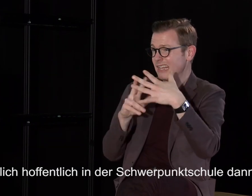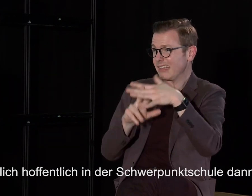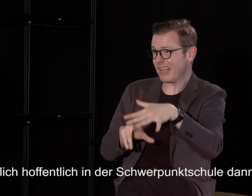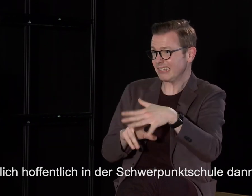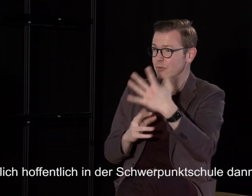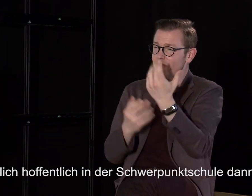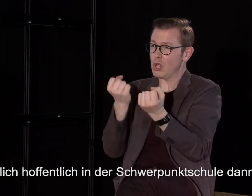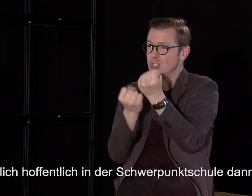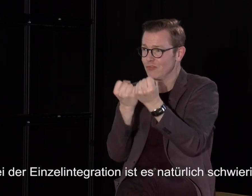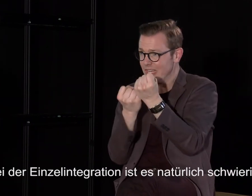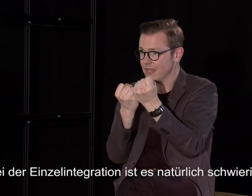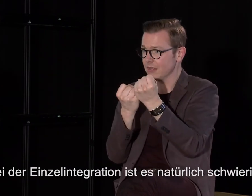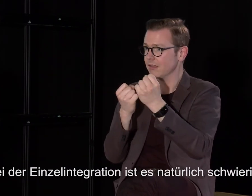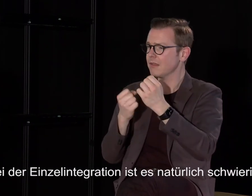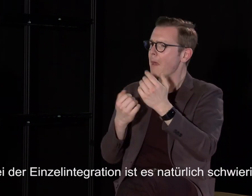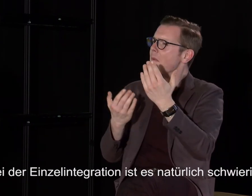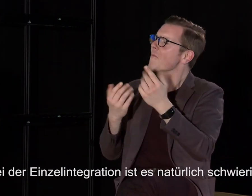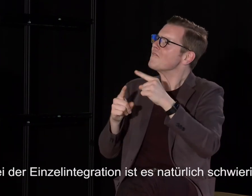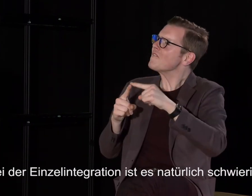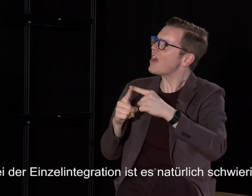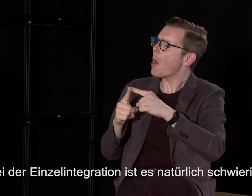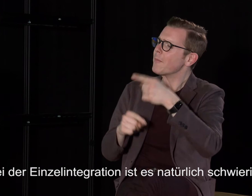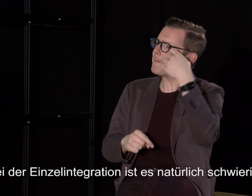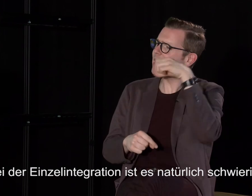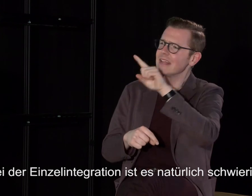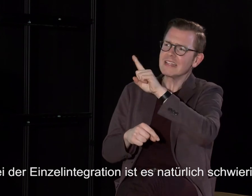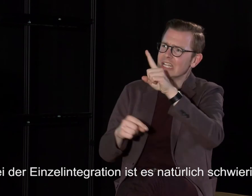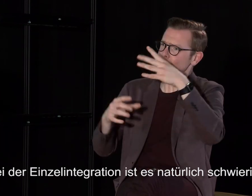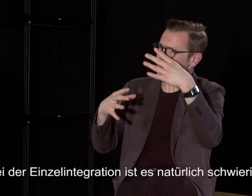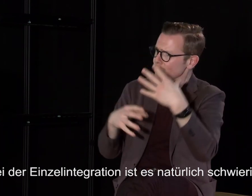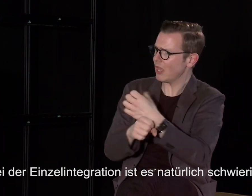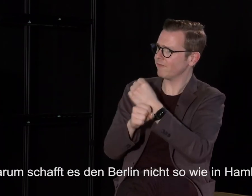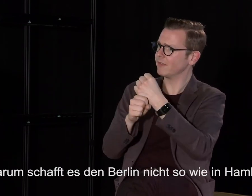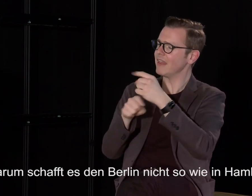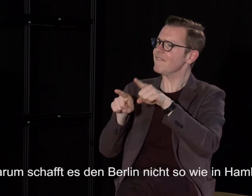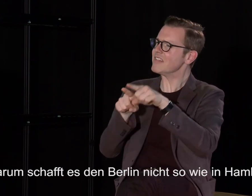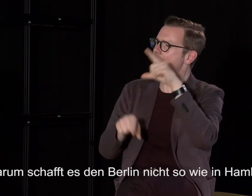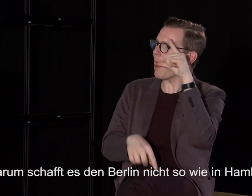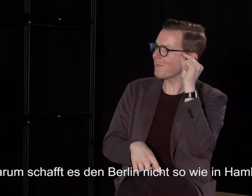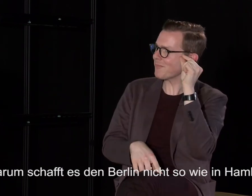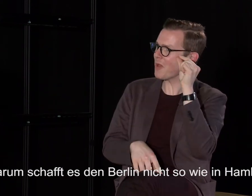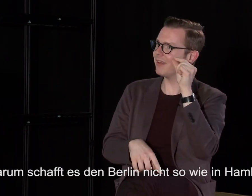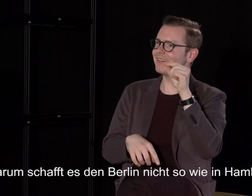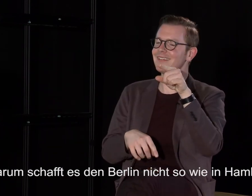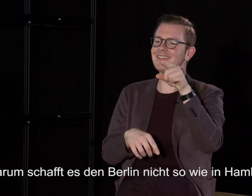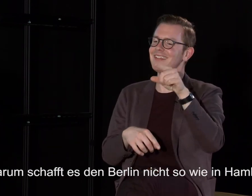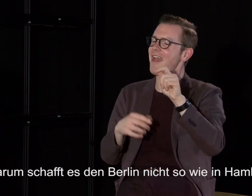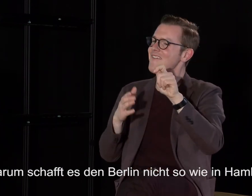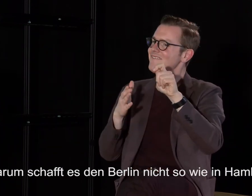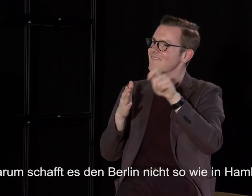auch. Bei der Einzelintegration ist es natürlich schwieriger. Aber warum schafft es denn Berlin nicht, so wie in